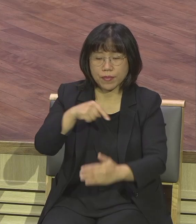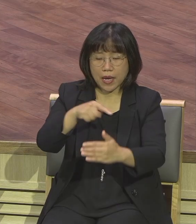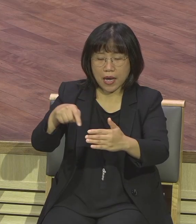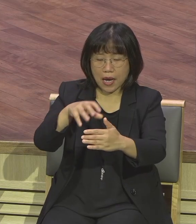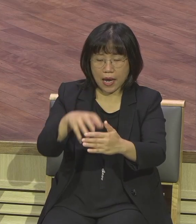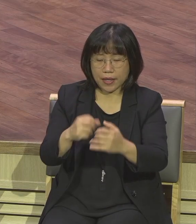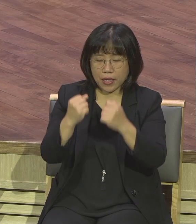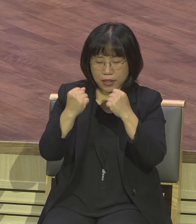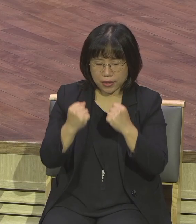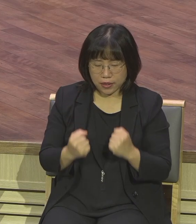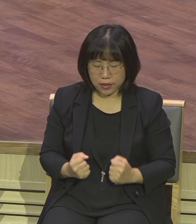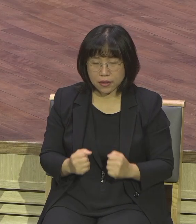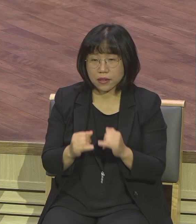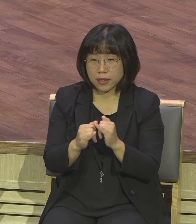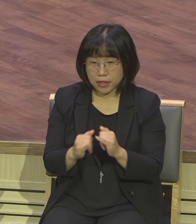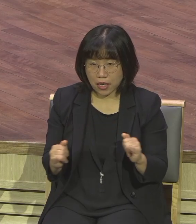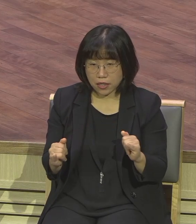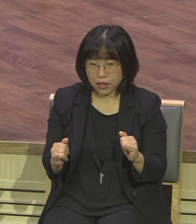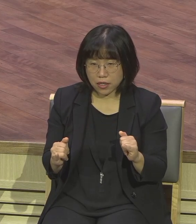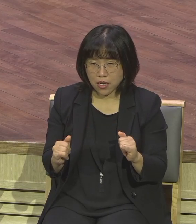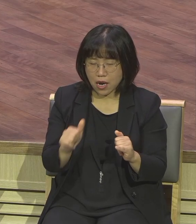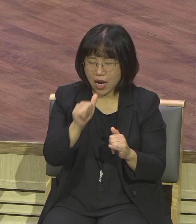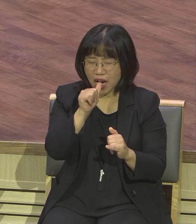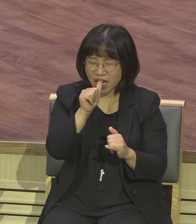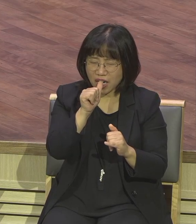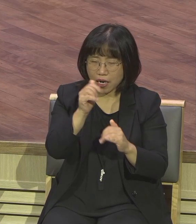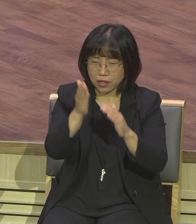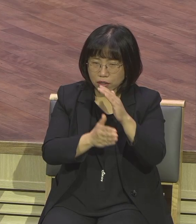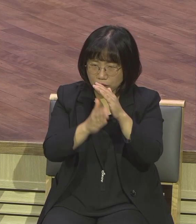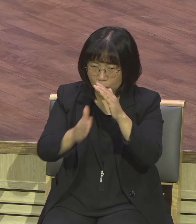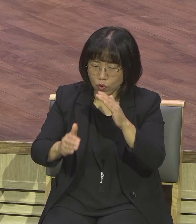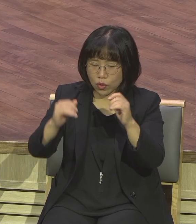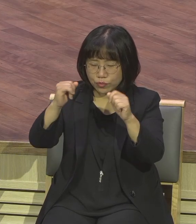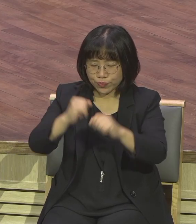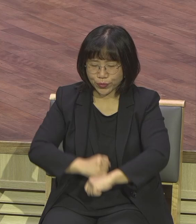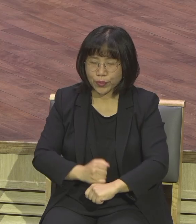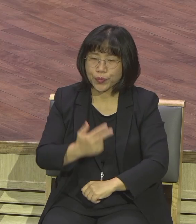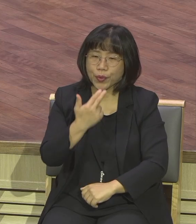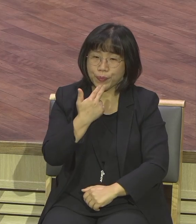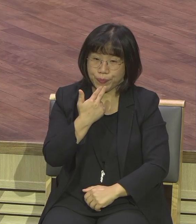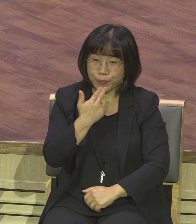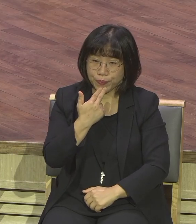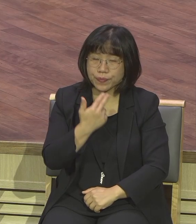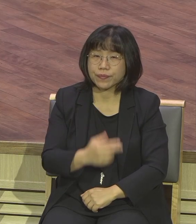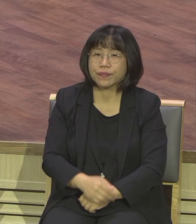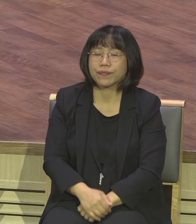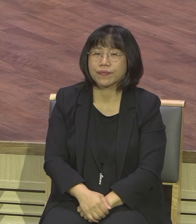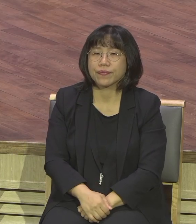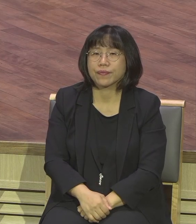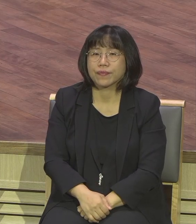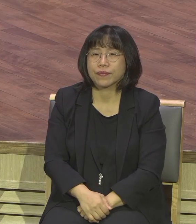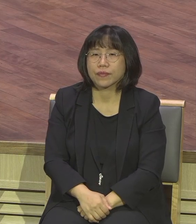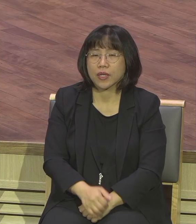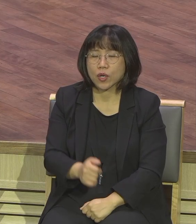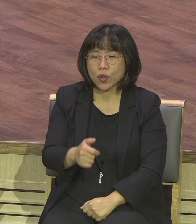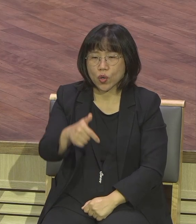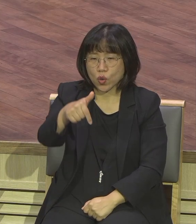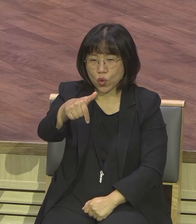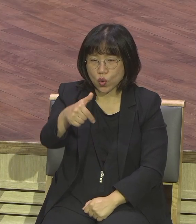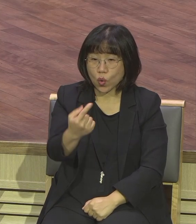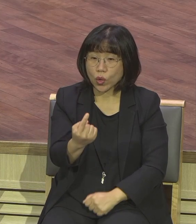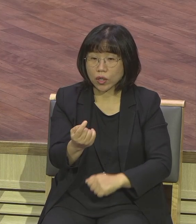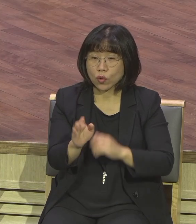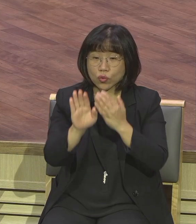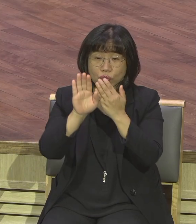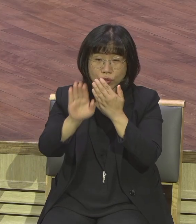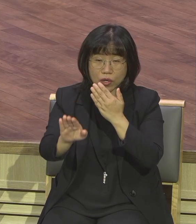있는 자는 결코 무너지지 않는다는 겁니다. 무너지지 않는다. 고린도후서 4장